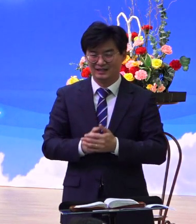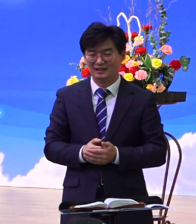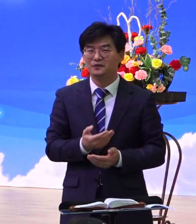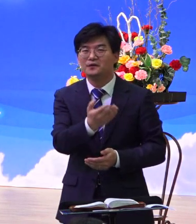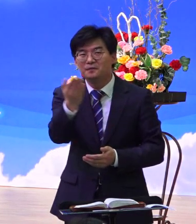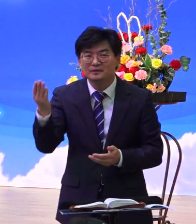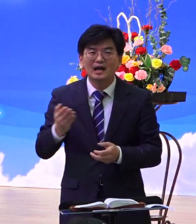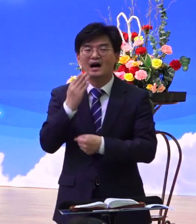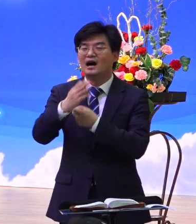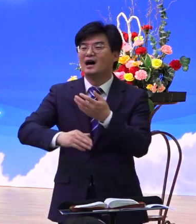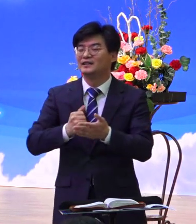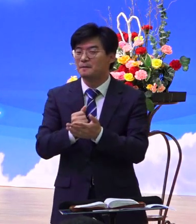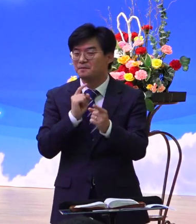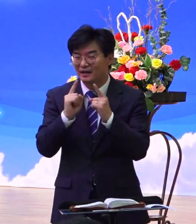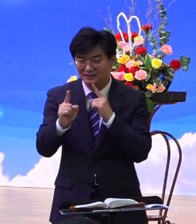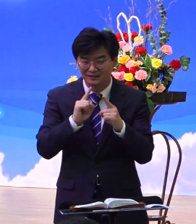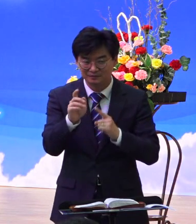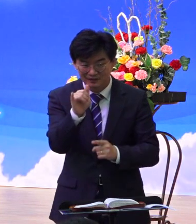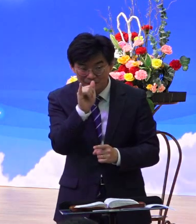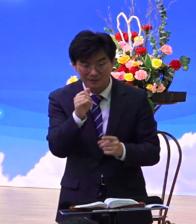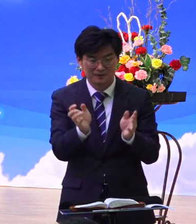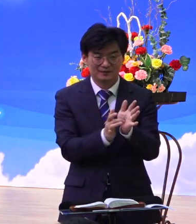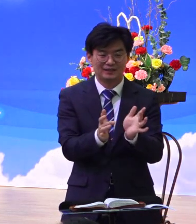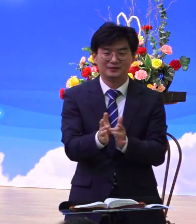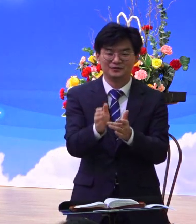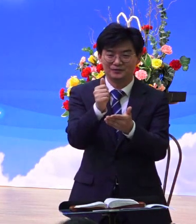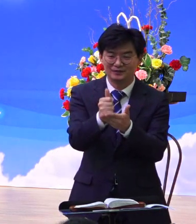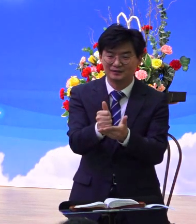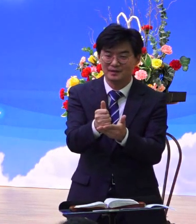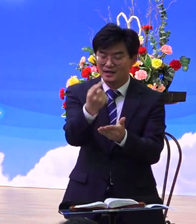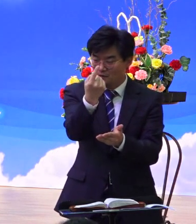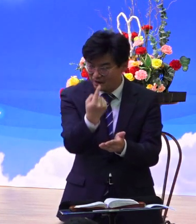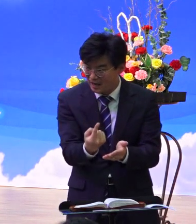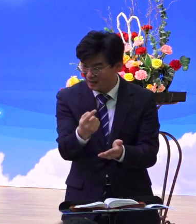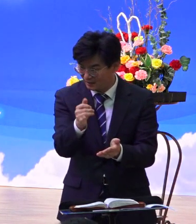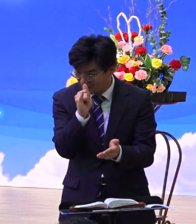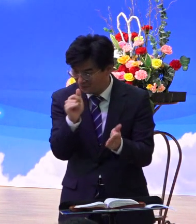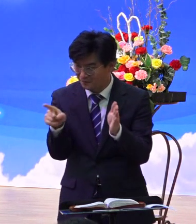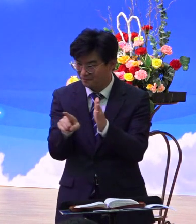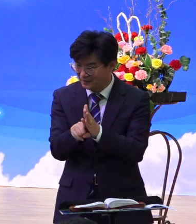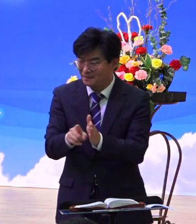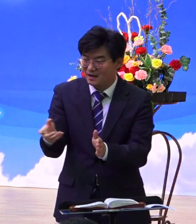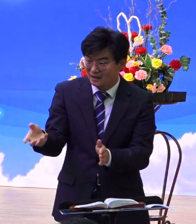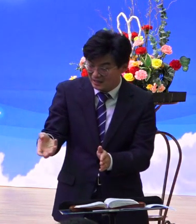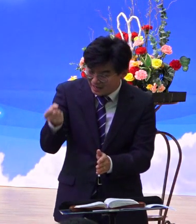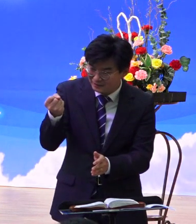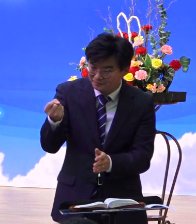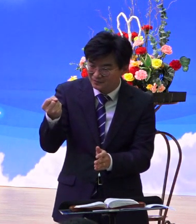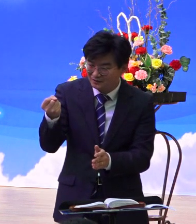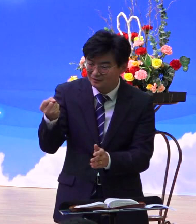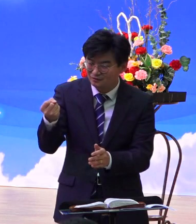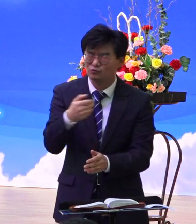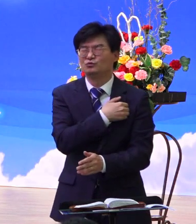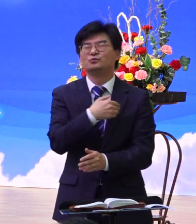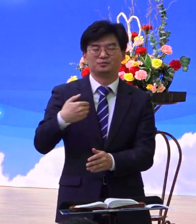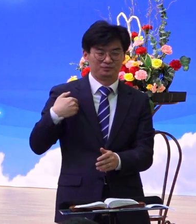말씀이 있고 예수 그리스도가 있다는 것으로 여러분 감사하시길 바랍니다. 내가 가난해서 그것에